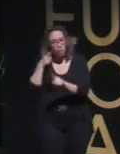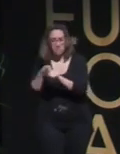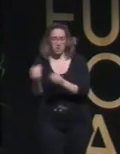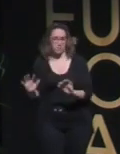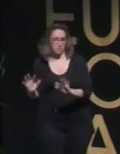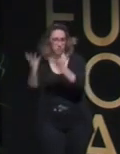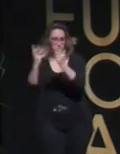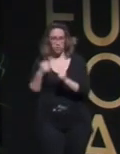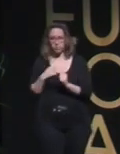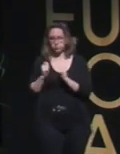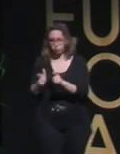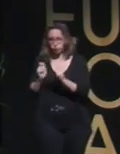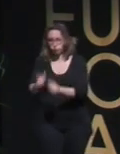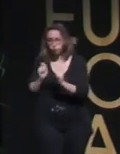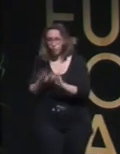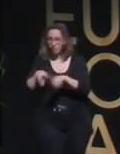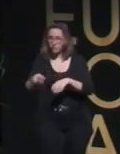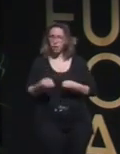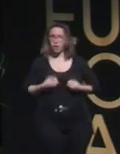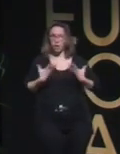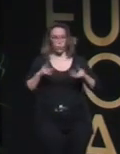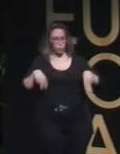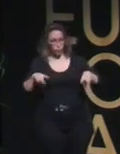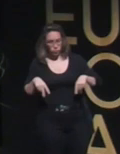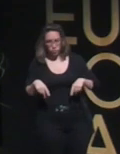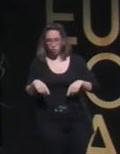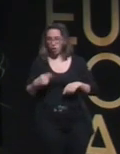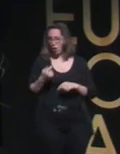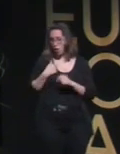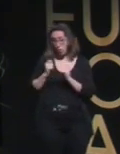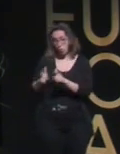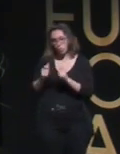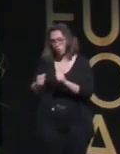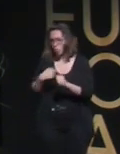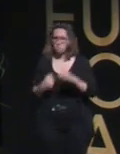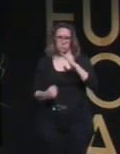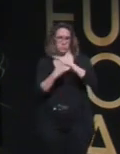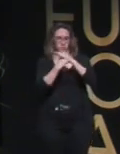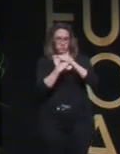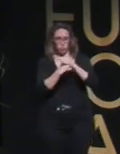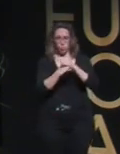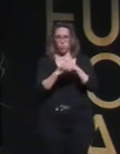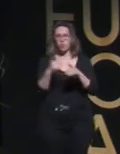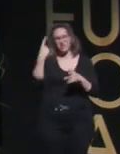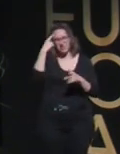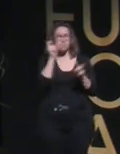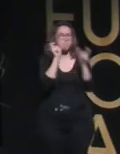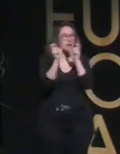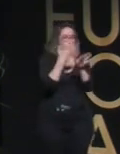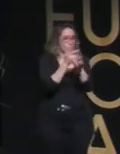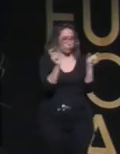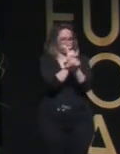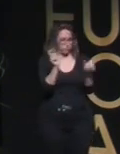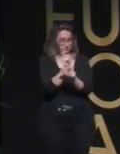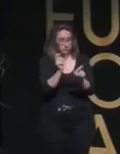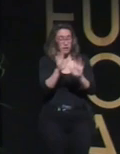doy tanto que no te dejo ser tú. Nunca llegas a tanto como lo que yo te doy. Sé que es como un Cristo de palabras. Pero en el fondo, cuando yo lo doy todo por un